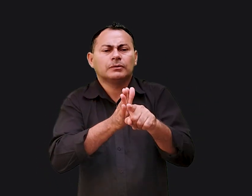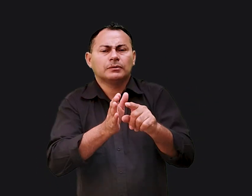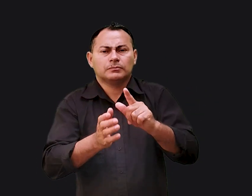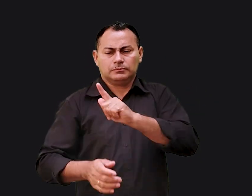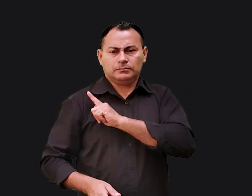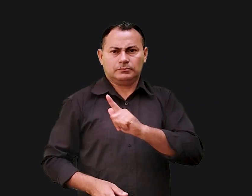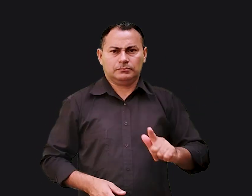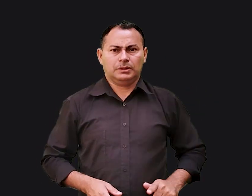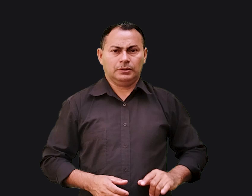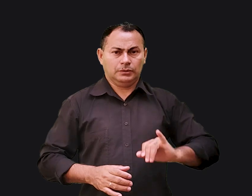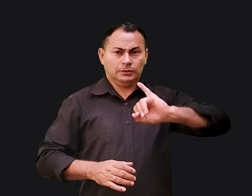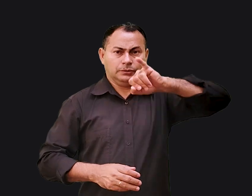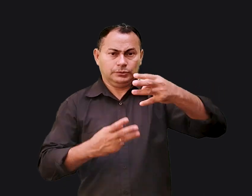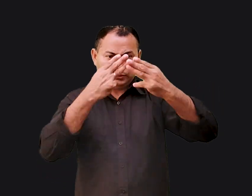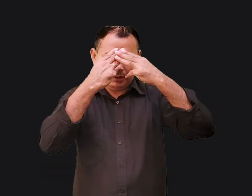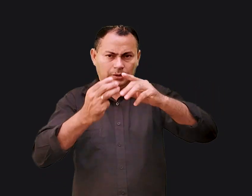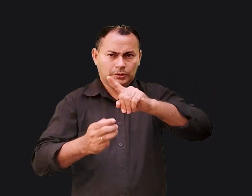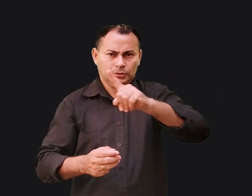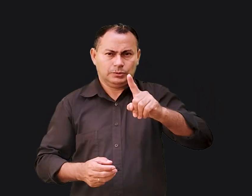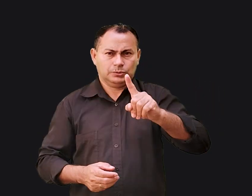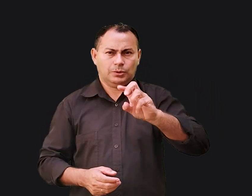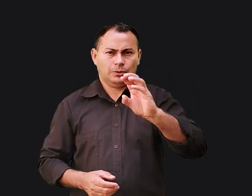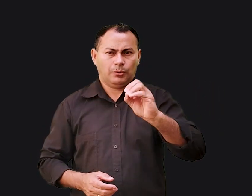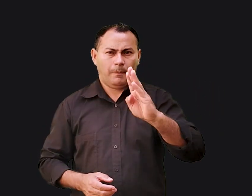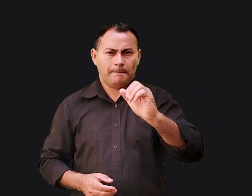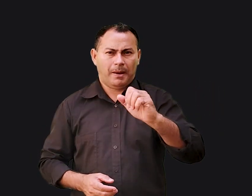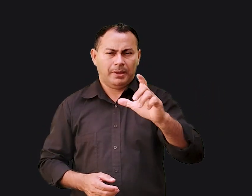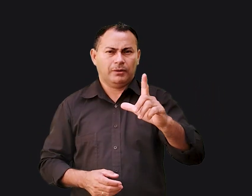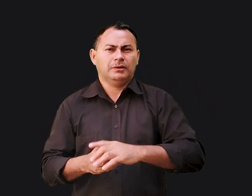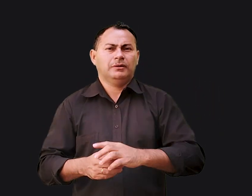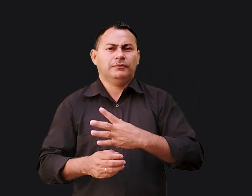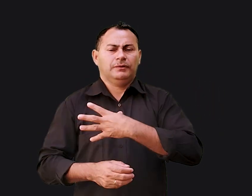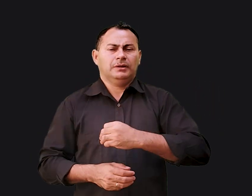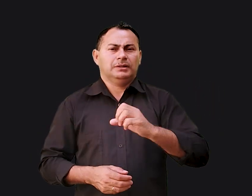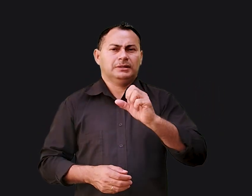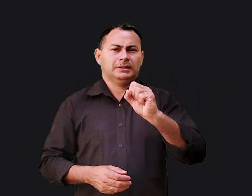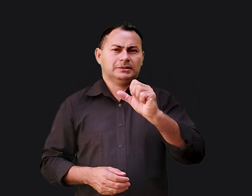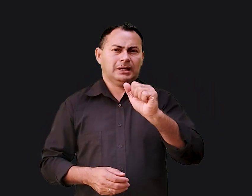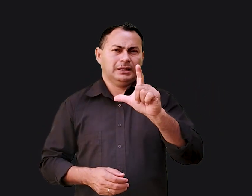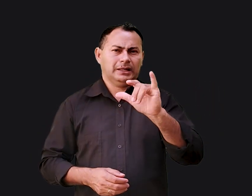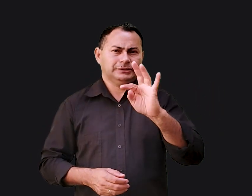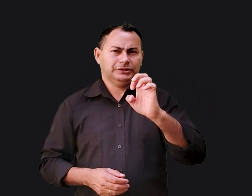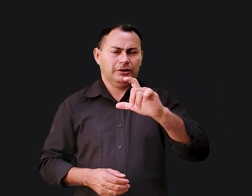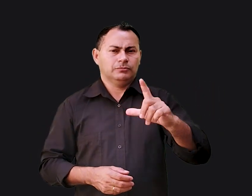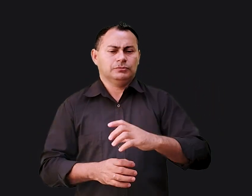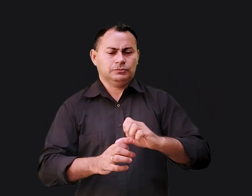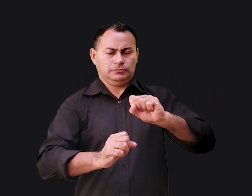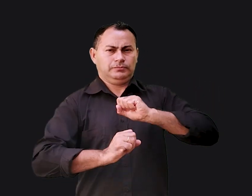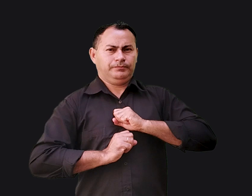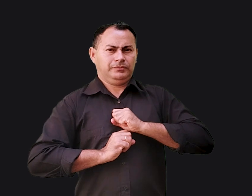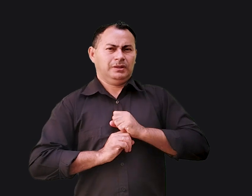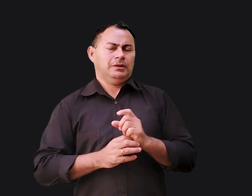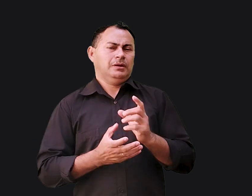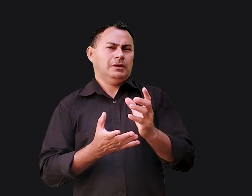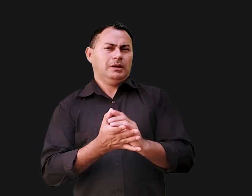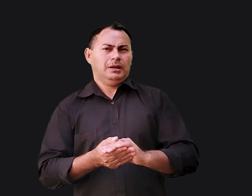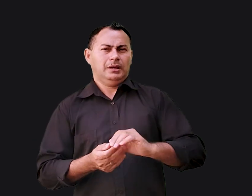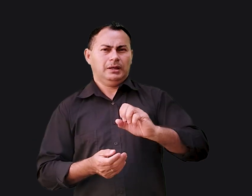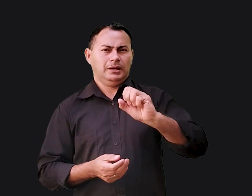seguinte ao governador de Judá, Zorobabel, filho de Sealtiel, ao sumo sacerdote Josué, filho de Jeozadaque, e